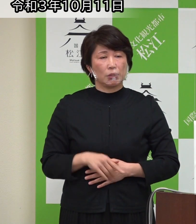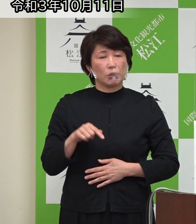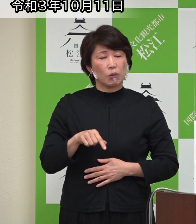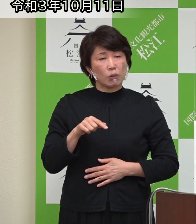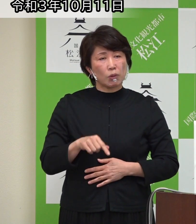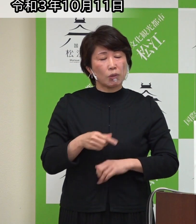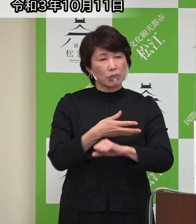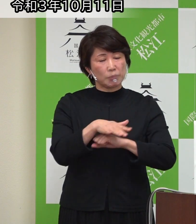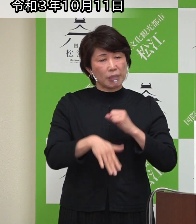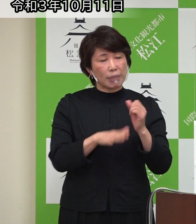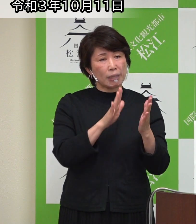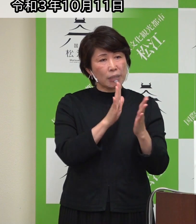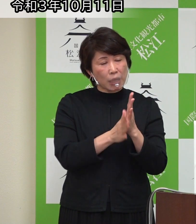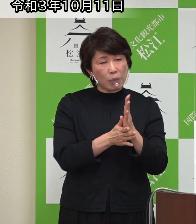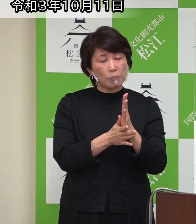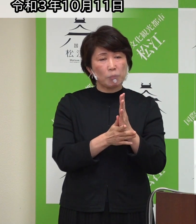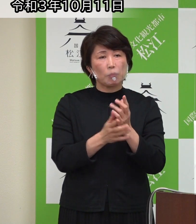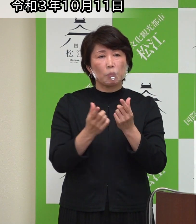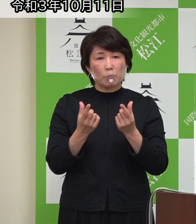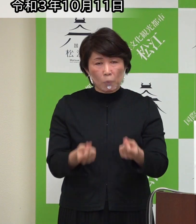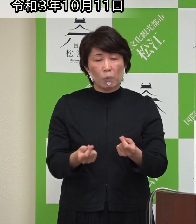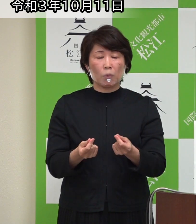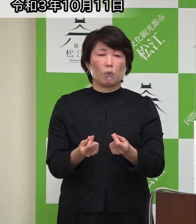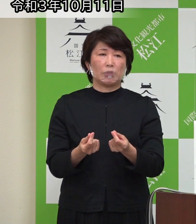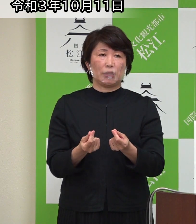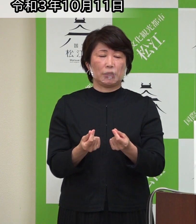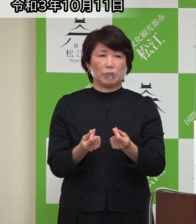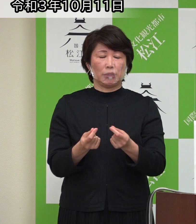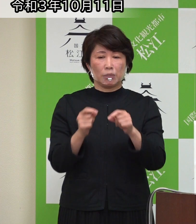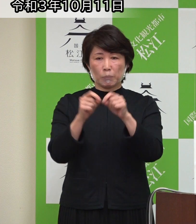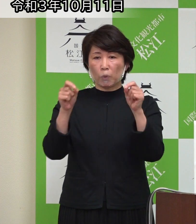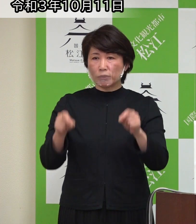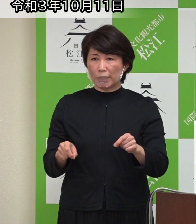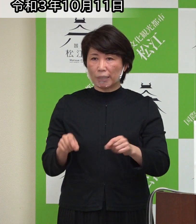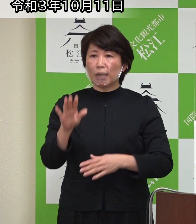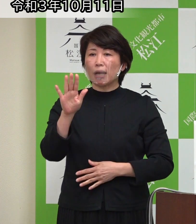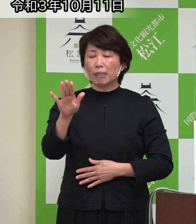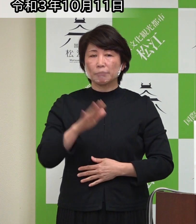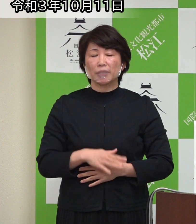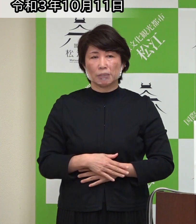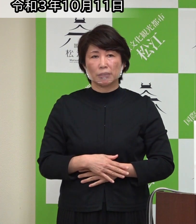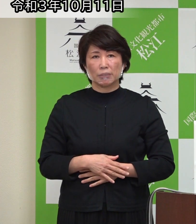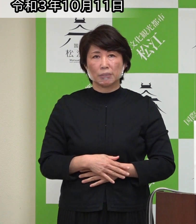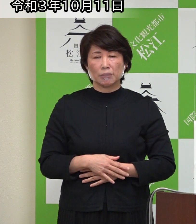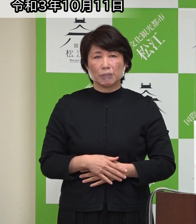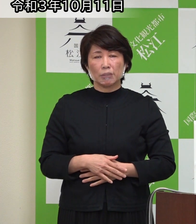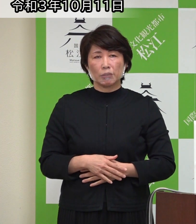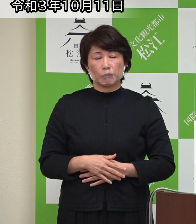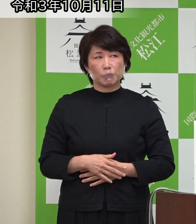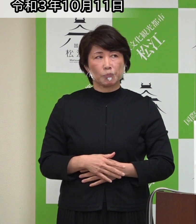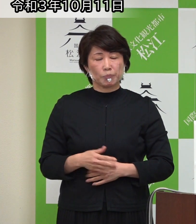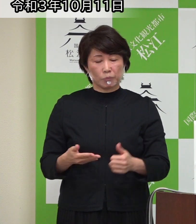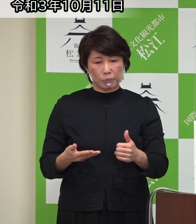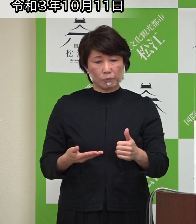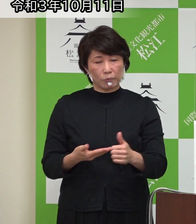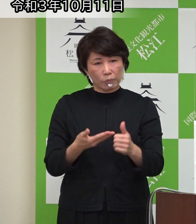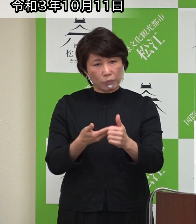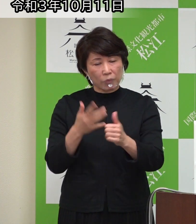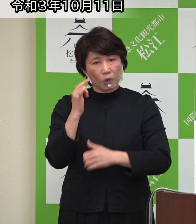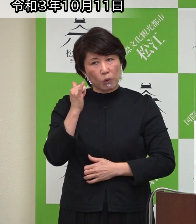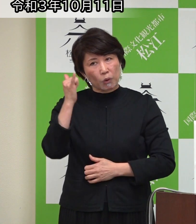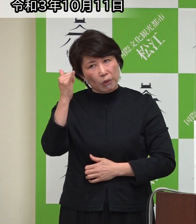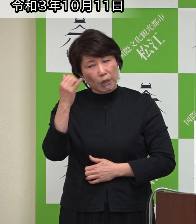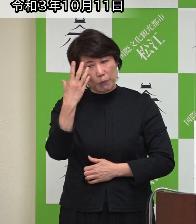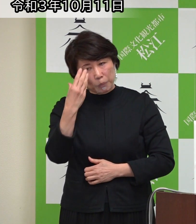根県もですね、同じ問題意識を持ってまして、里親、関心がある方というのをですね、発掘して、